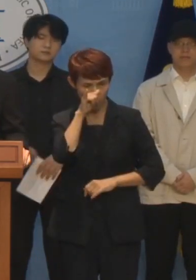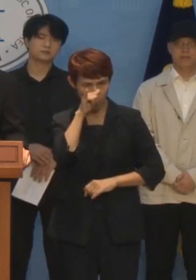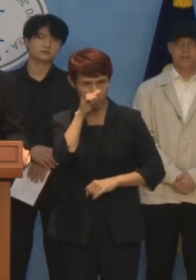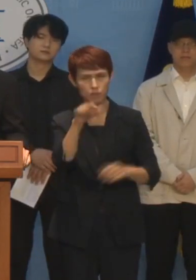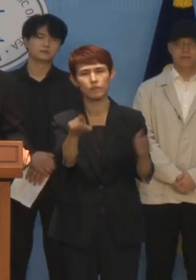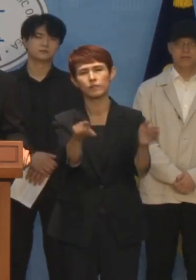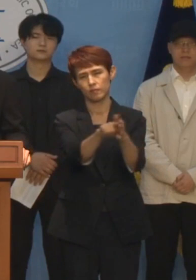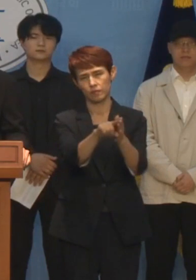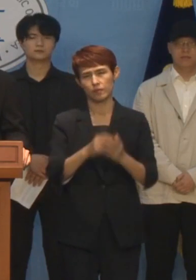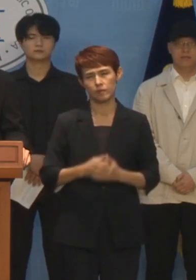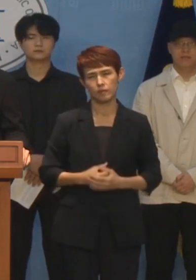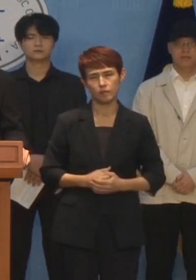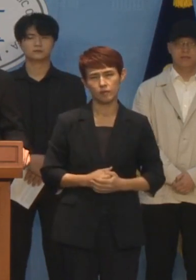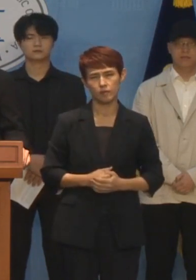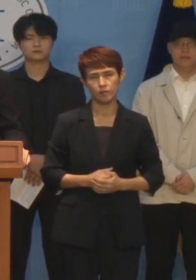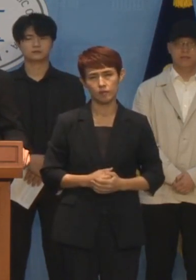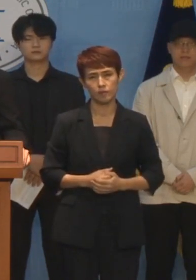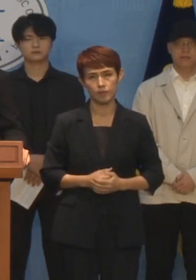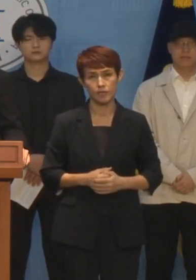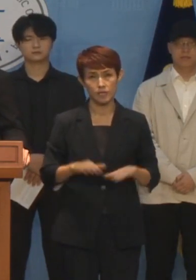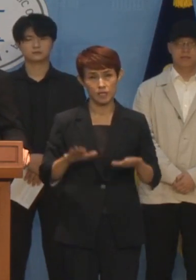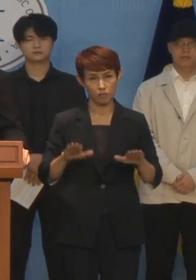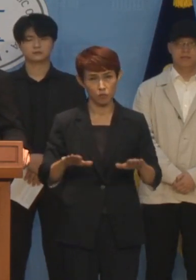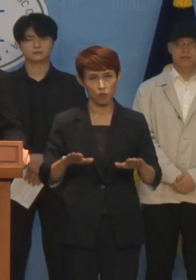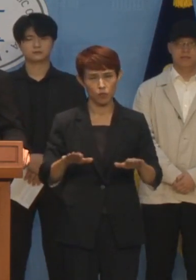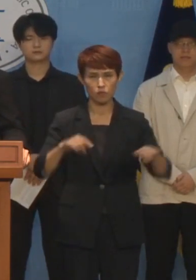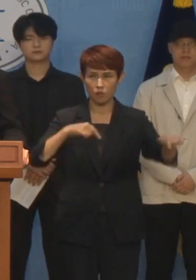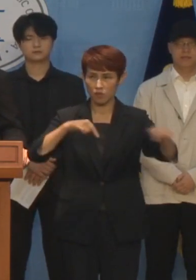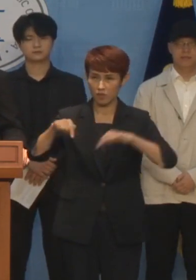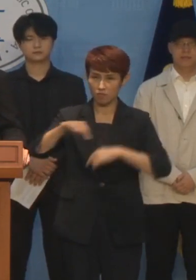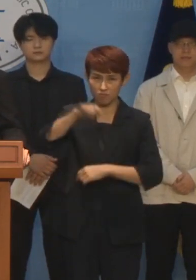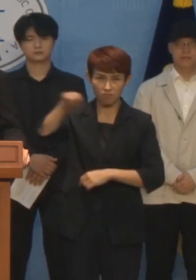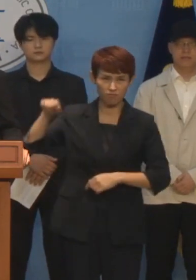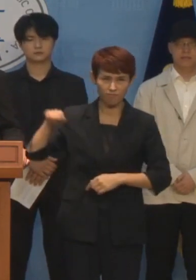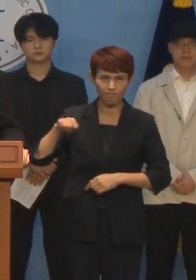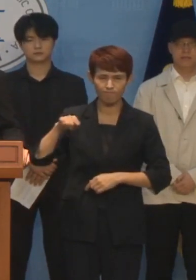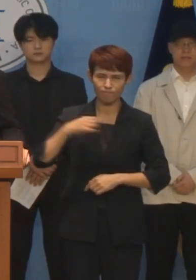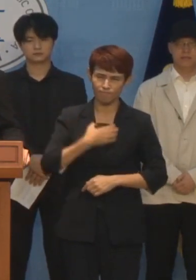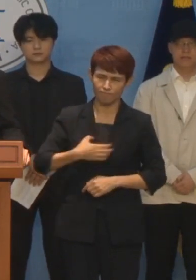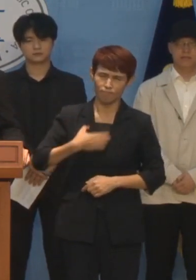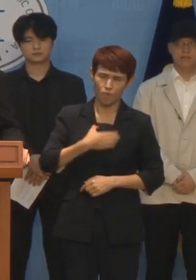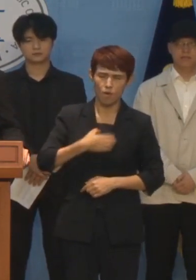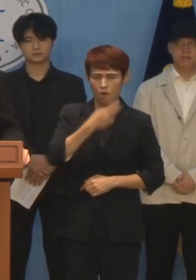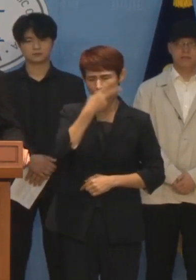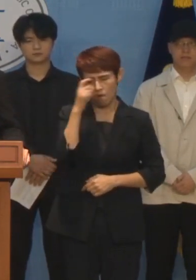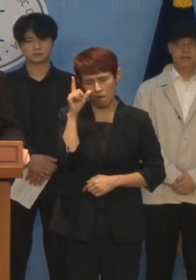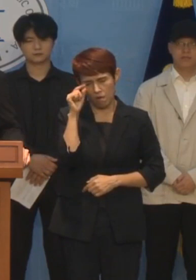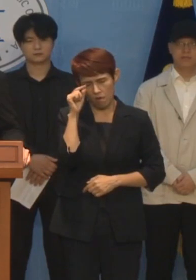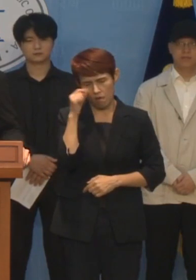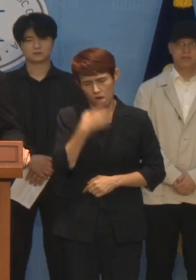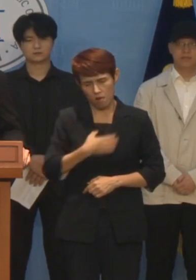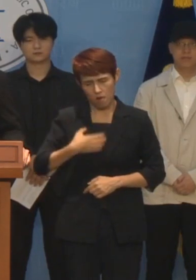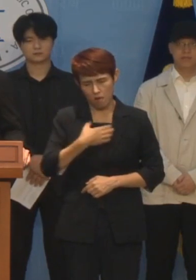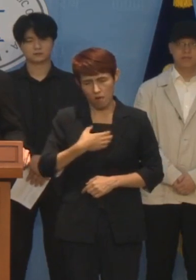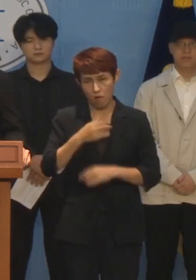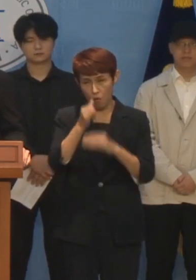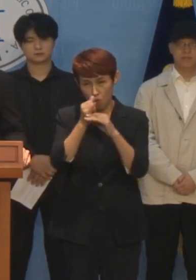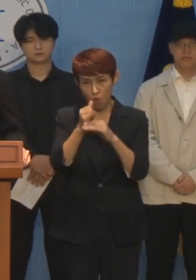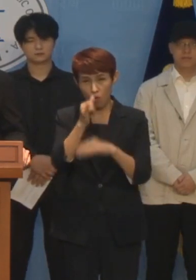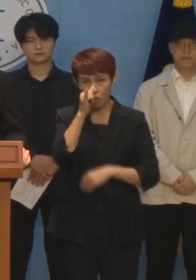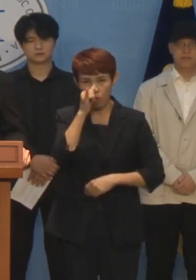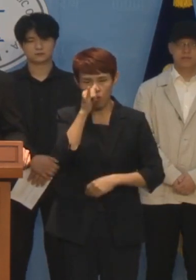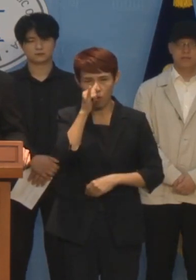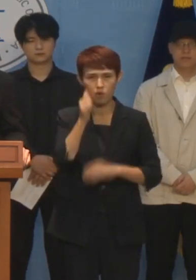점을 믿습니다. 그리고 지금도 정치권 안에서도 그런 우려로 잠 못 이루는 사람이 분명히 있을 것이라고 나는